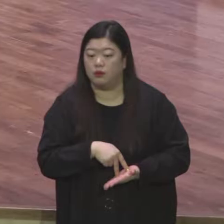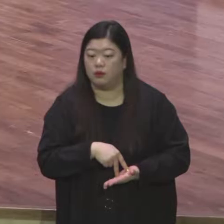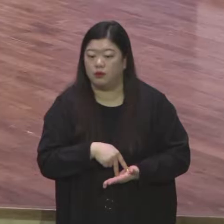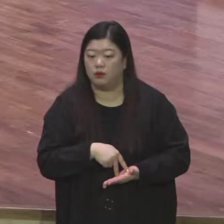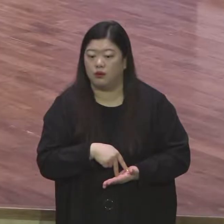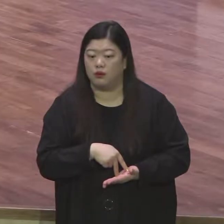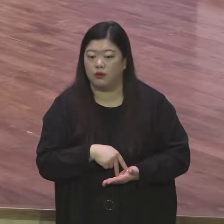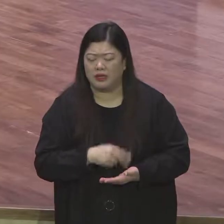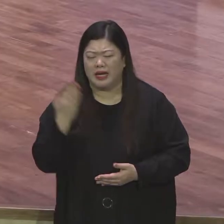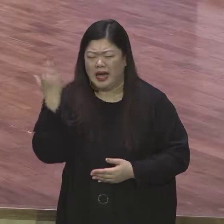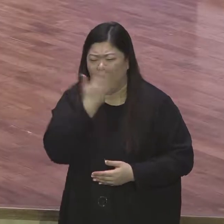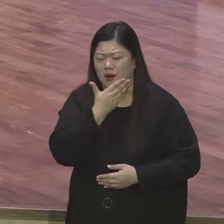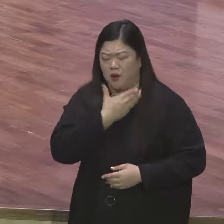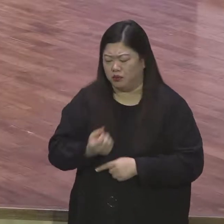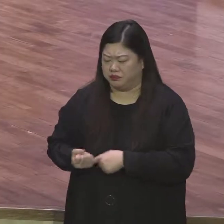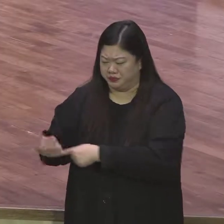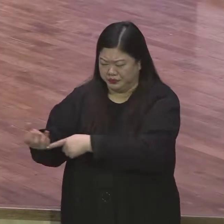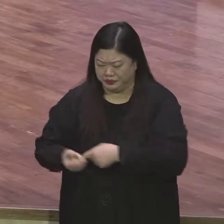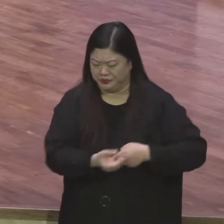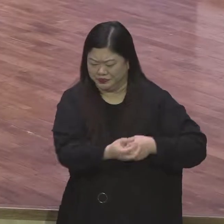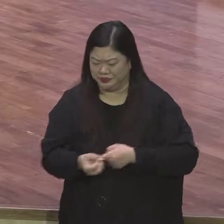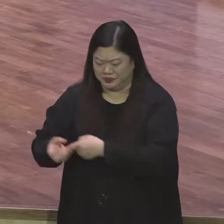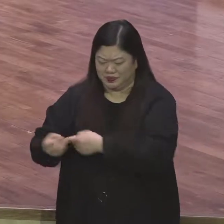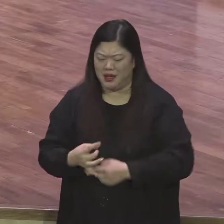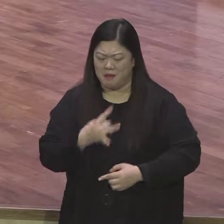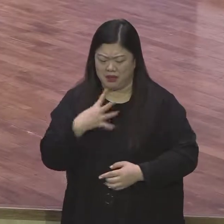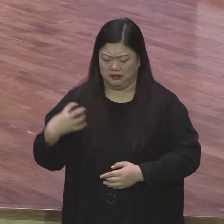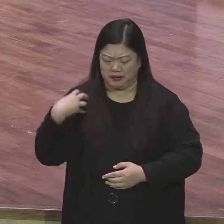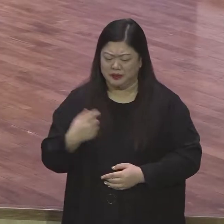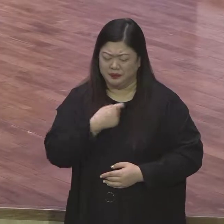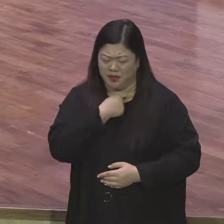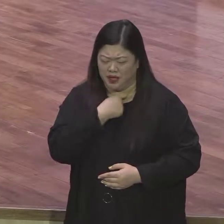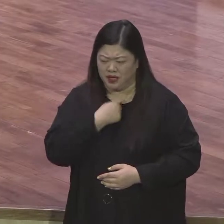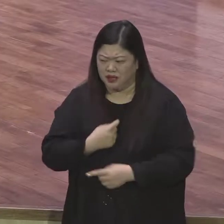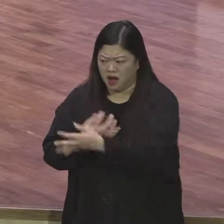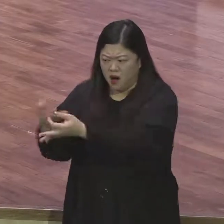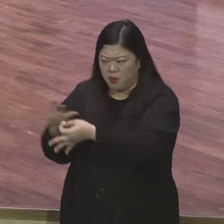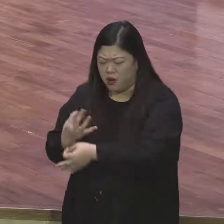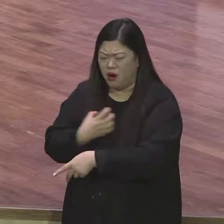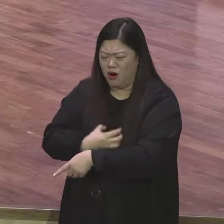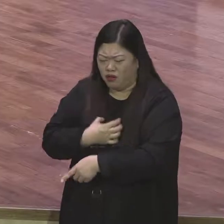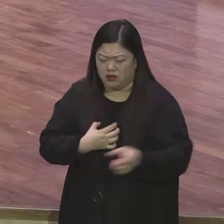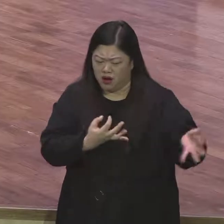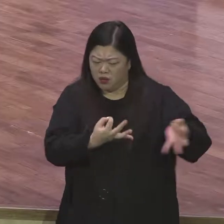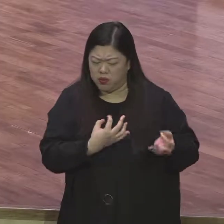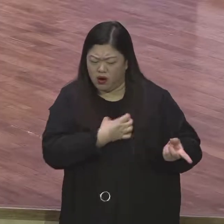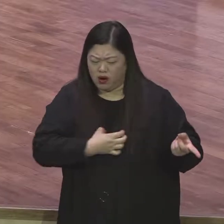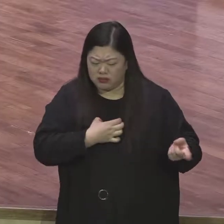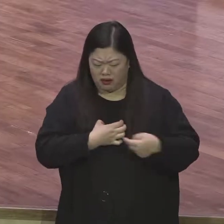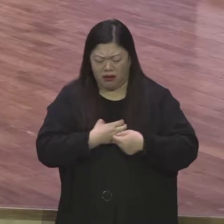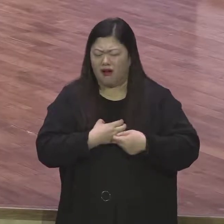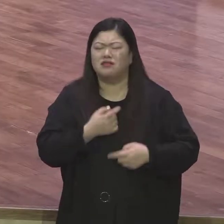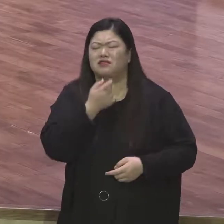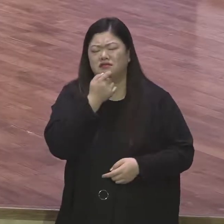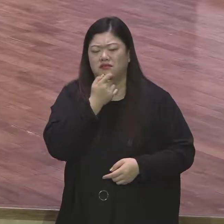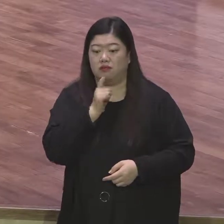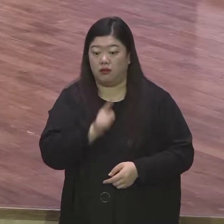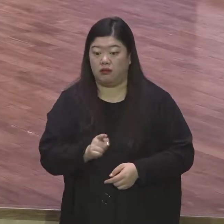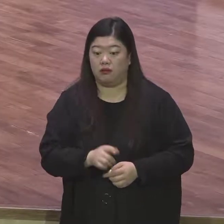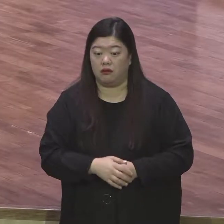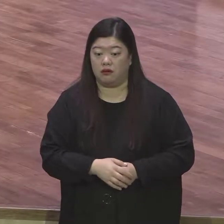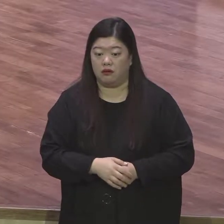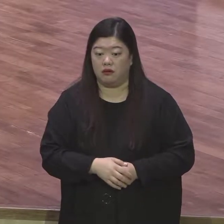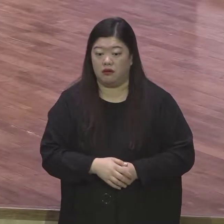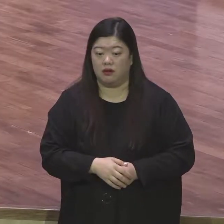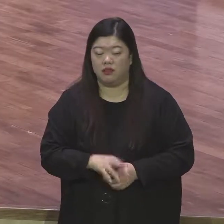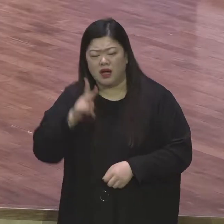그 결과 하나님의 은혜가 어떻게 됐냐? 에바브로 기덕이 임해가지고 그 죽을 병에서 살아난 거예요. 치유가